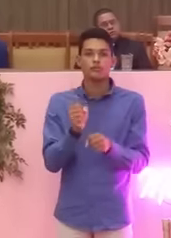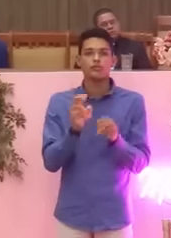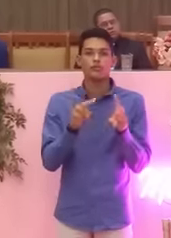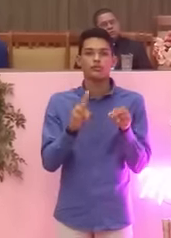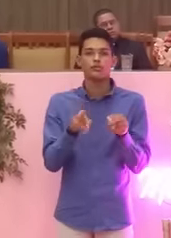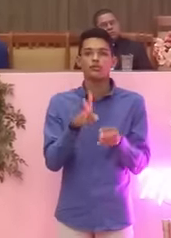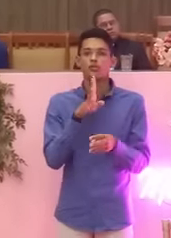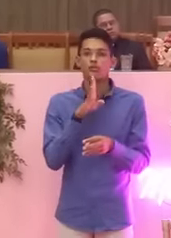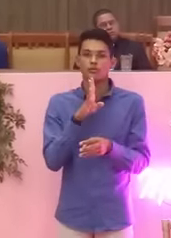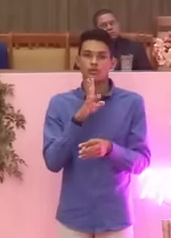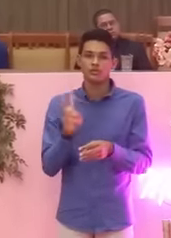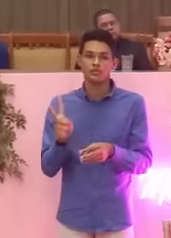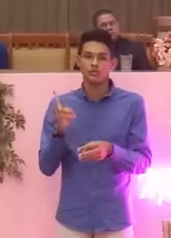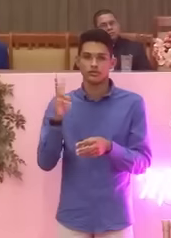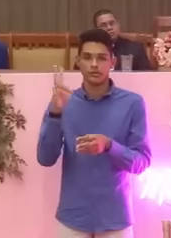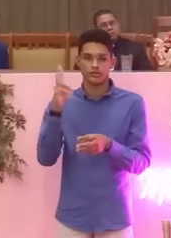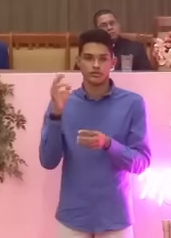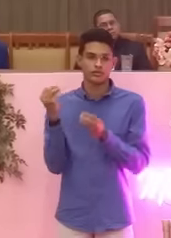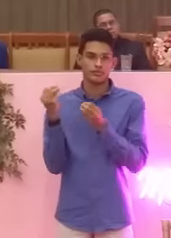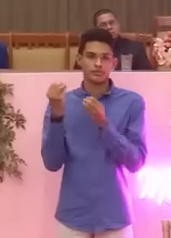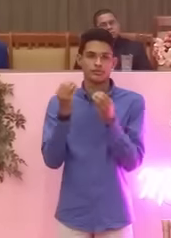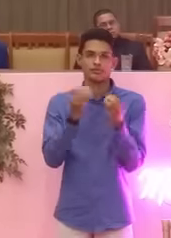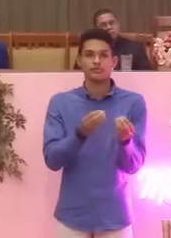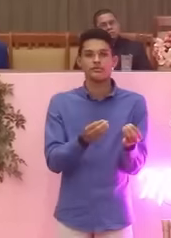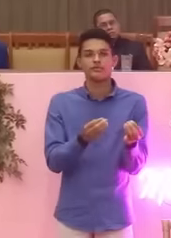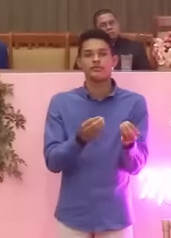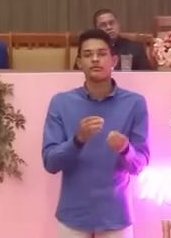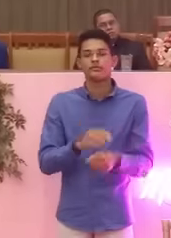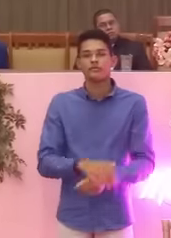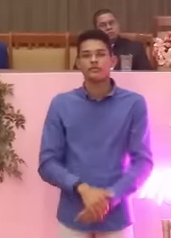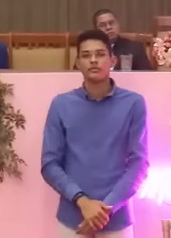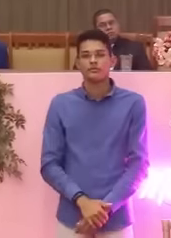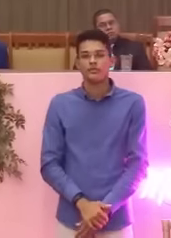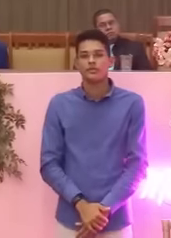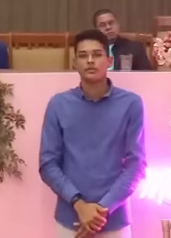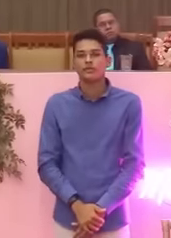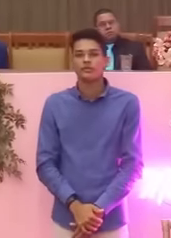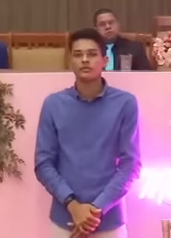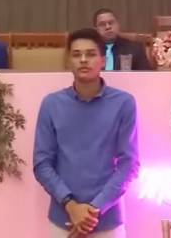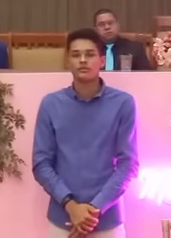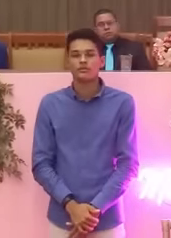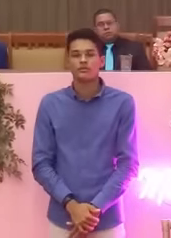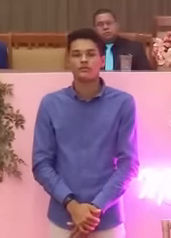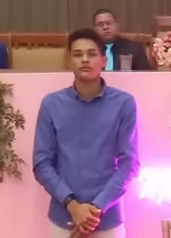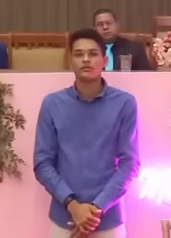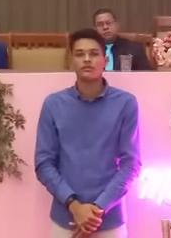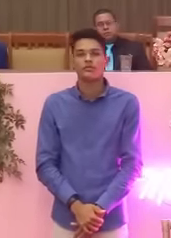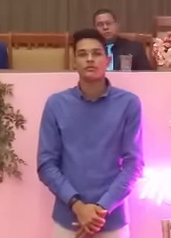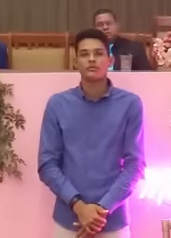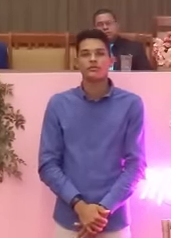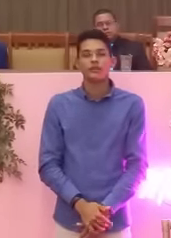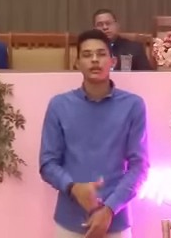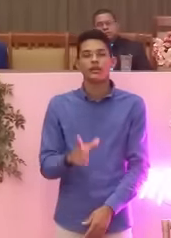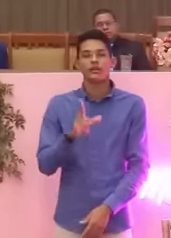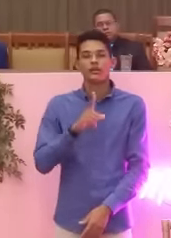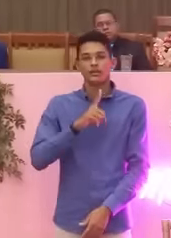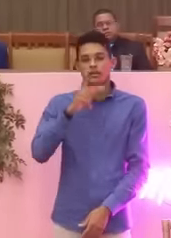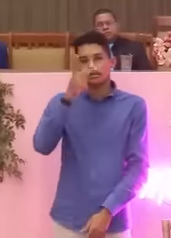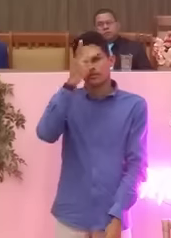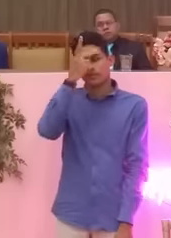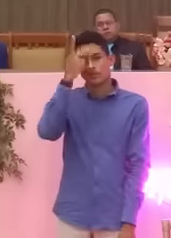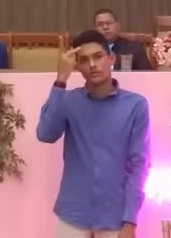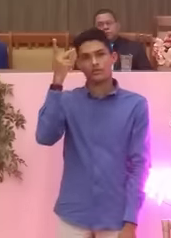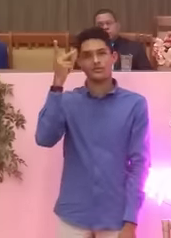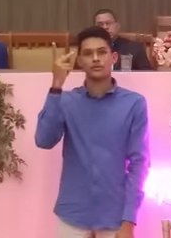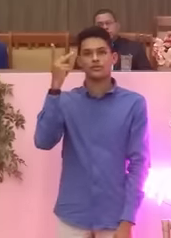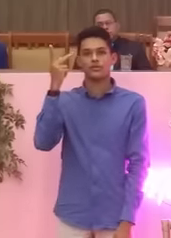e sabe o que que vai acontecer tu vai ficar também na miséria porque existem pessoas que